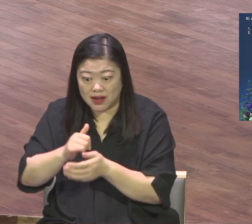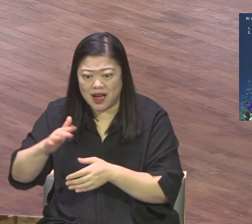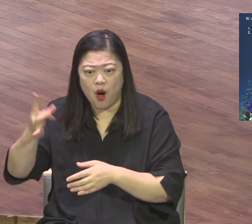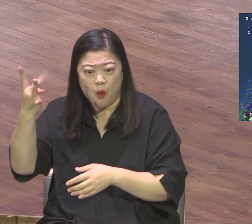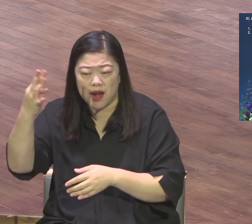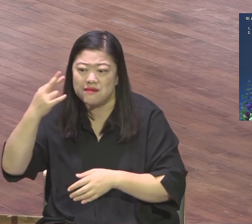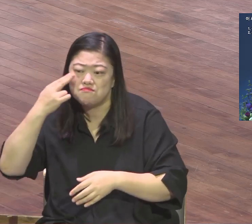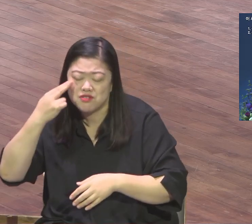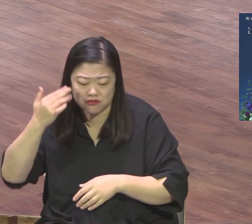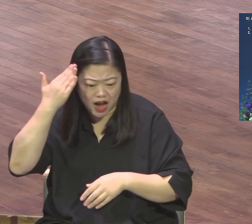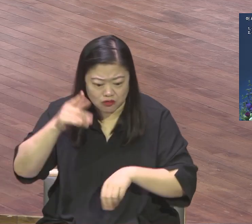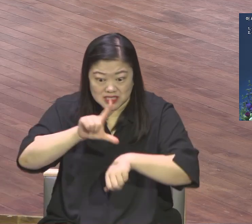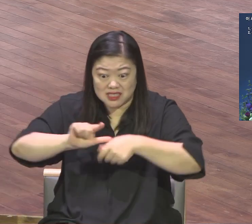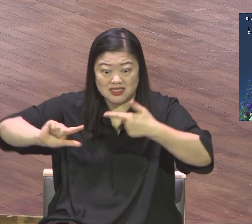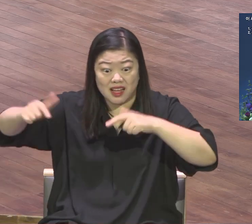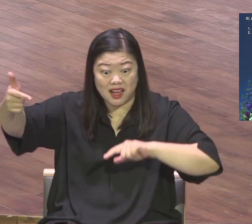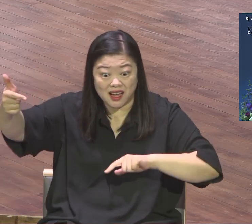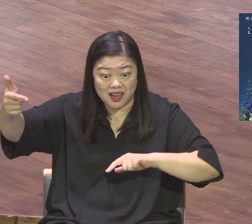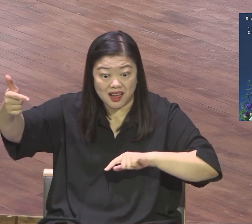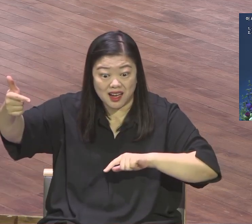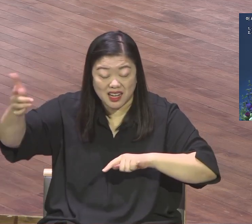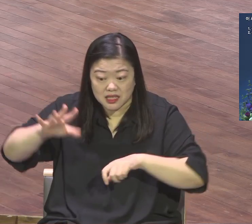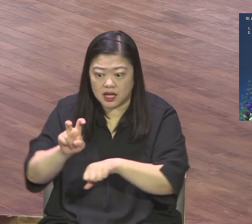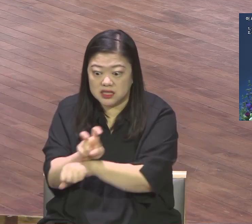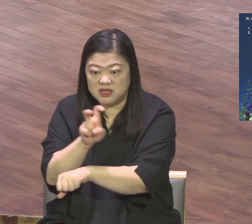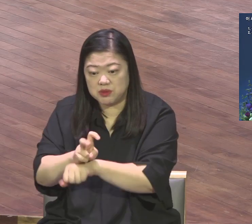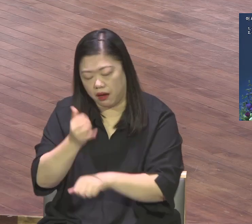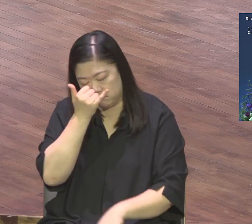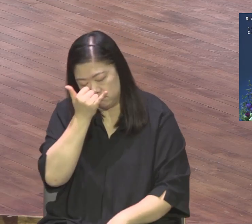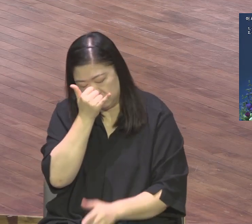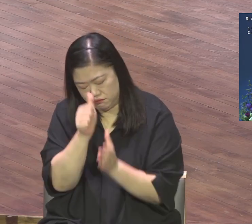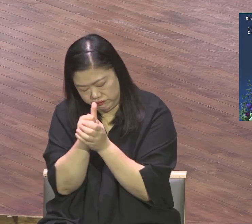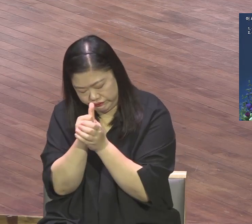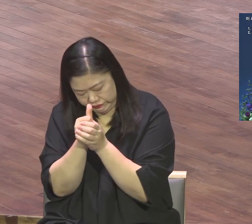다 보장해 영역, 지력, 체력, 인력 다.